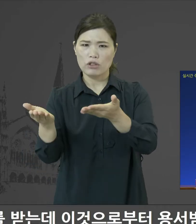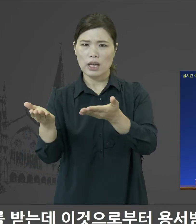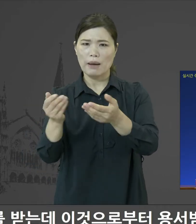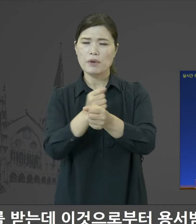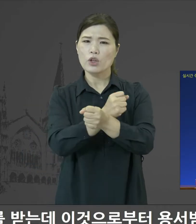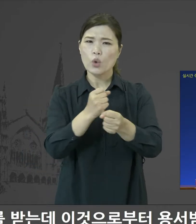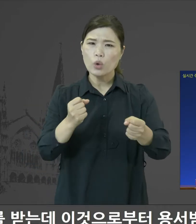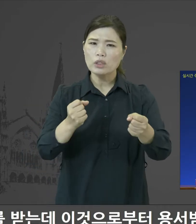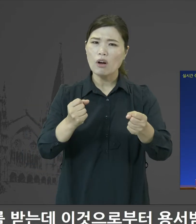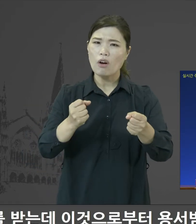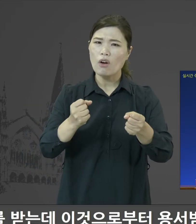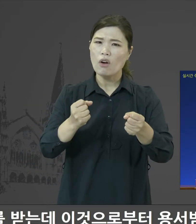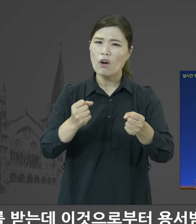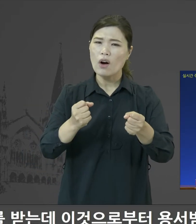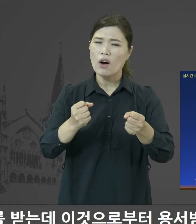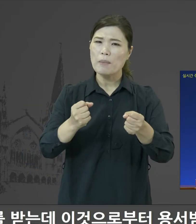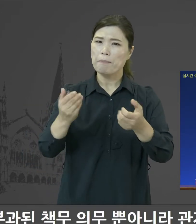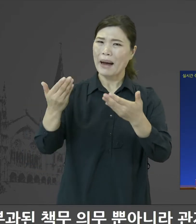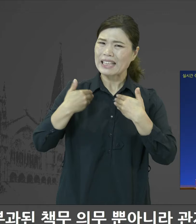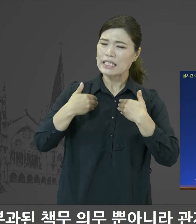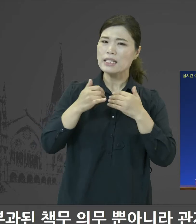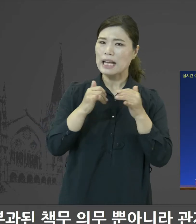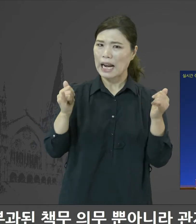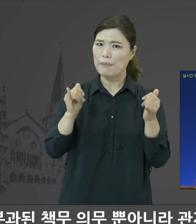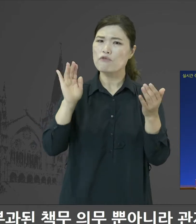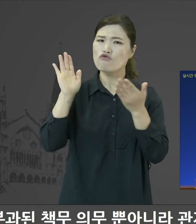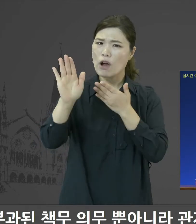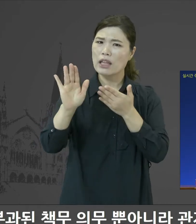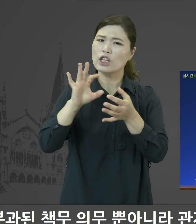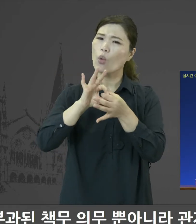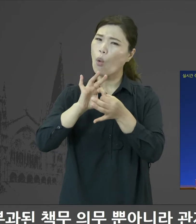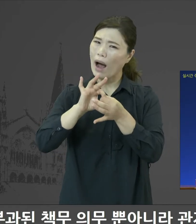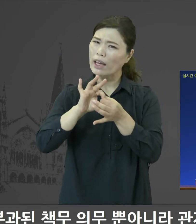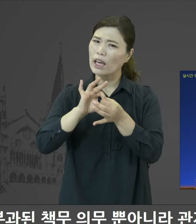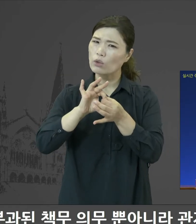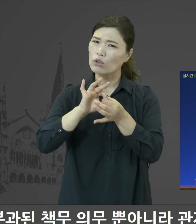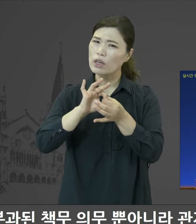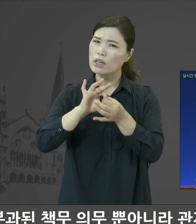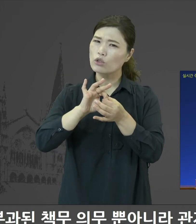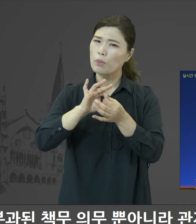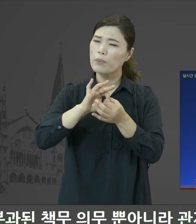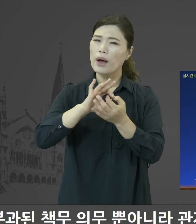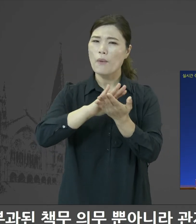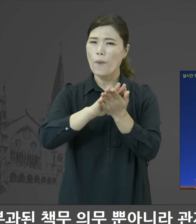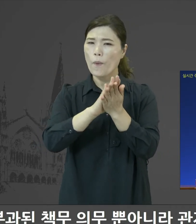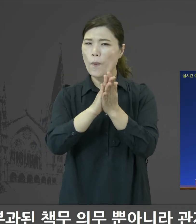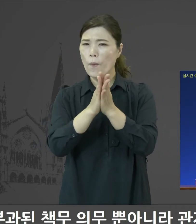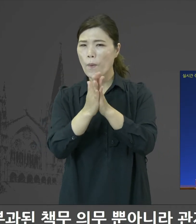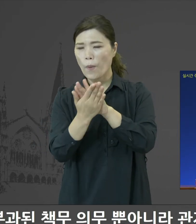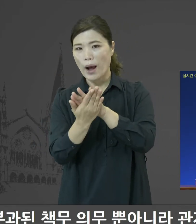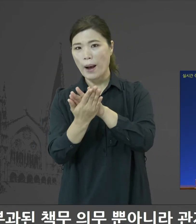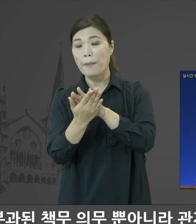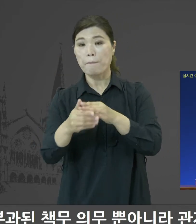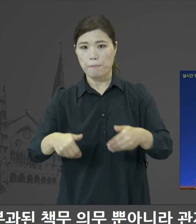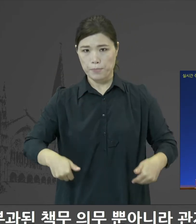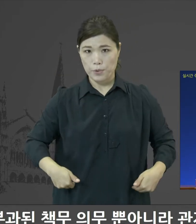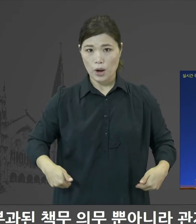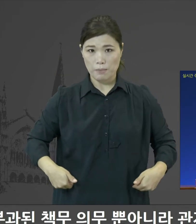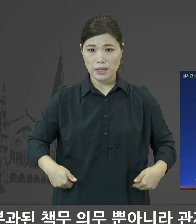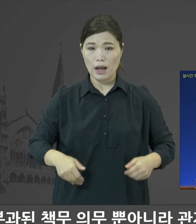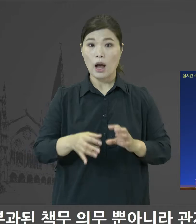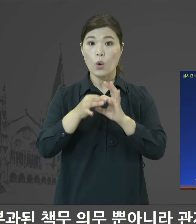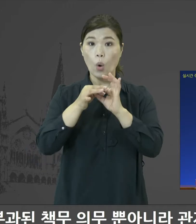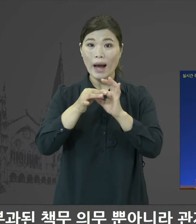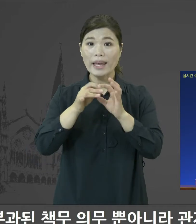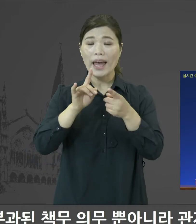그 이후에 관계가 개선되어져야 하는데, 성경은 그 관계 개선이 어느